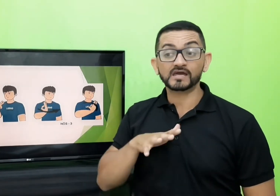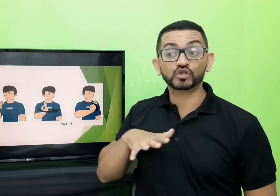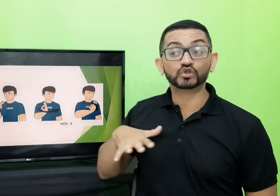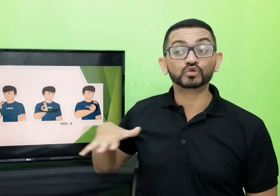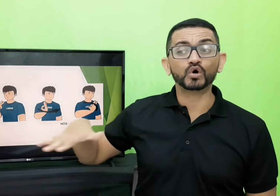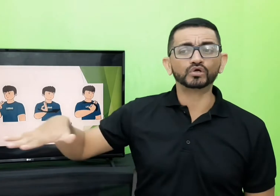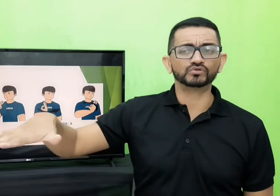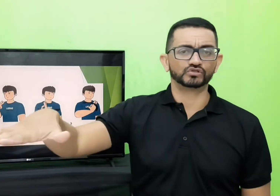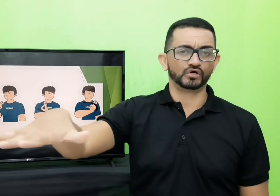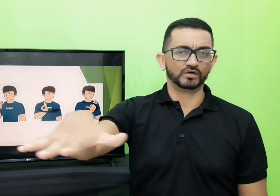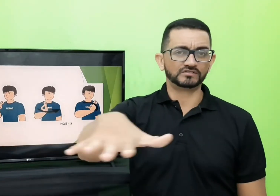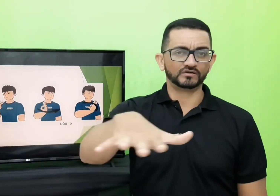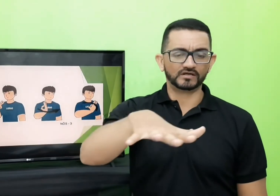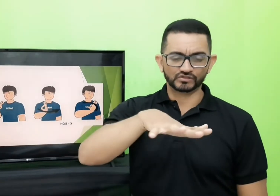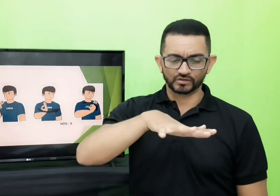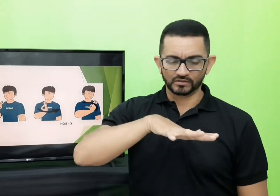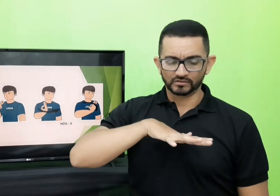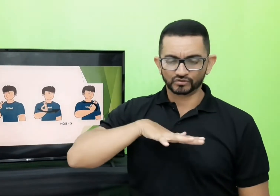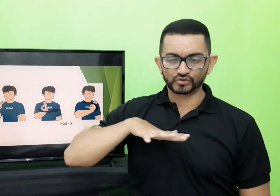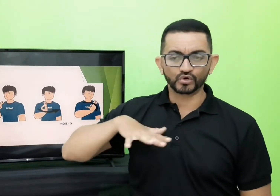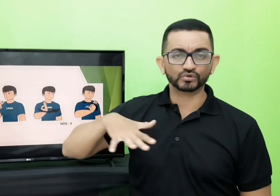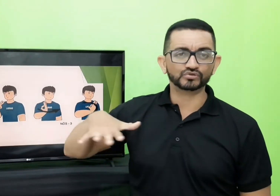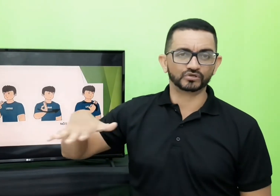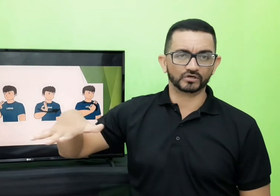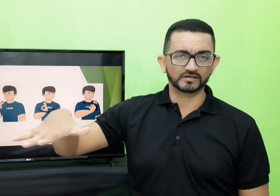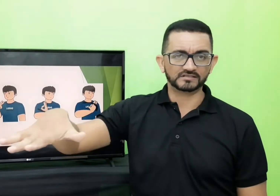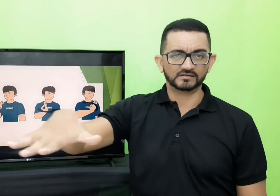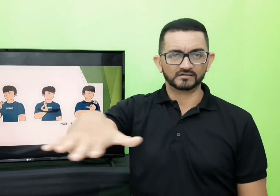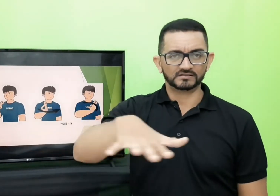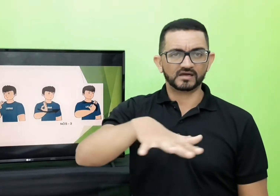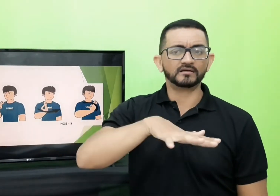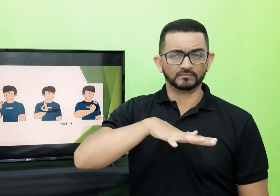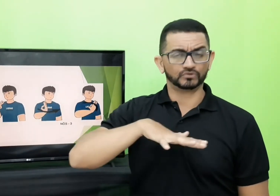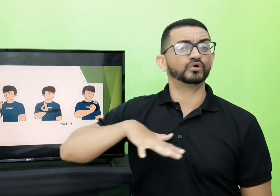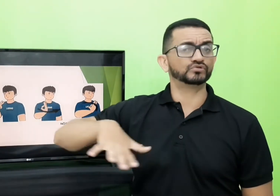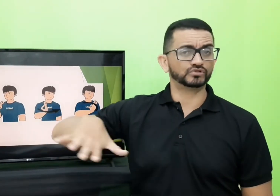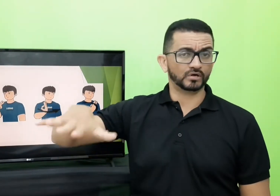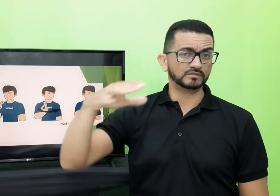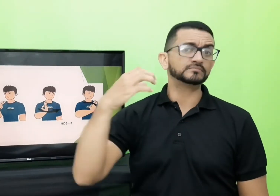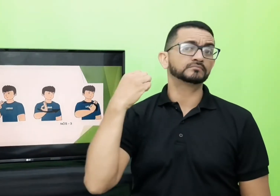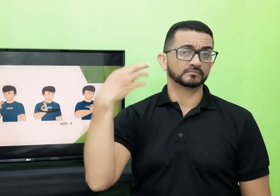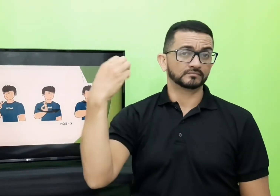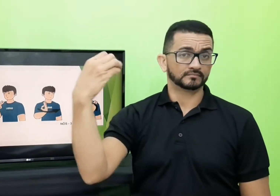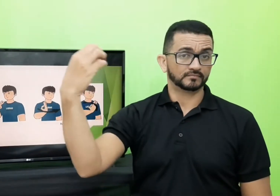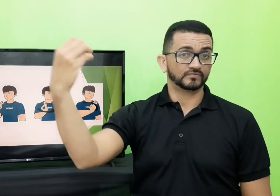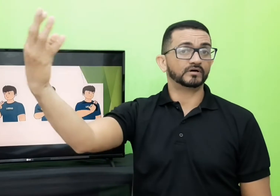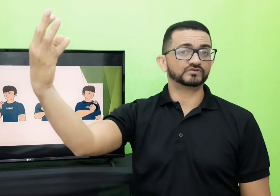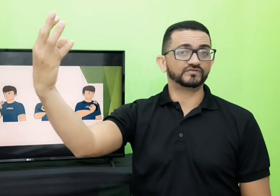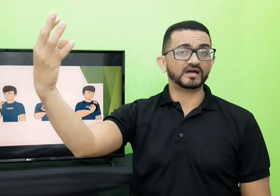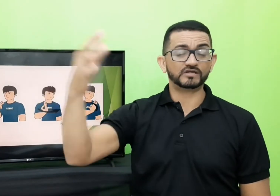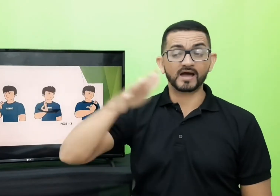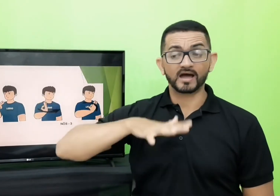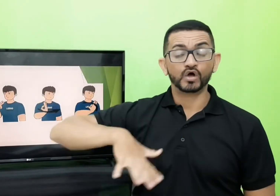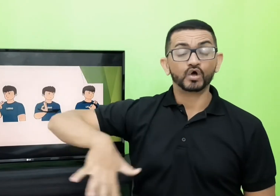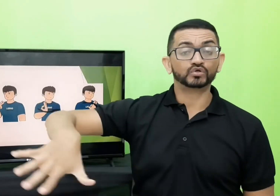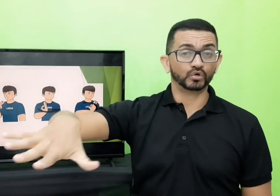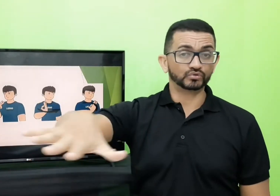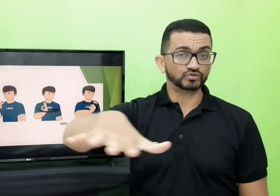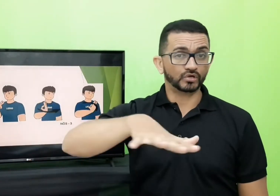que todos nós, olha só, todos nós, certo? Todos nós vamos viajar. Todos